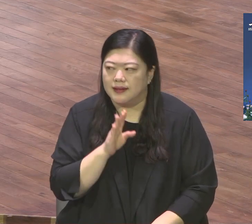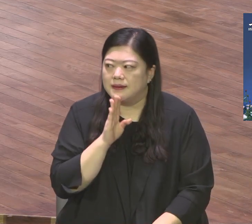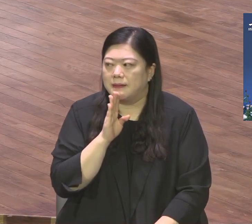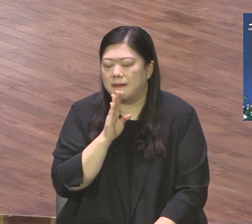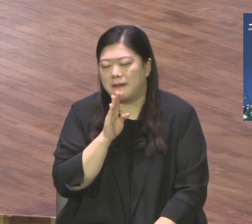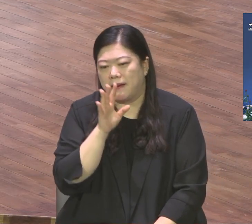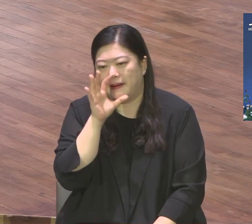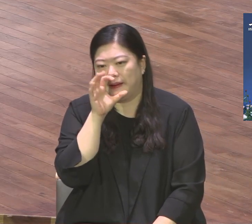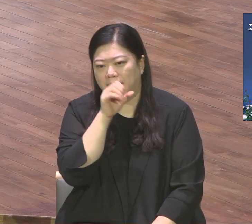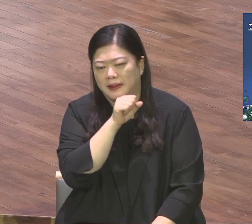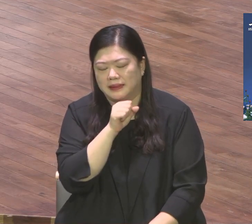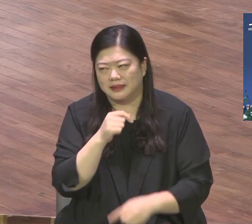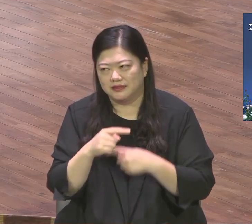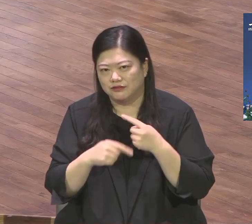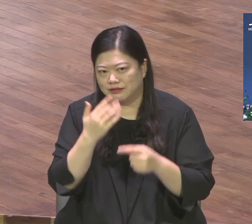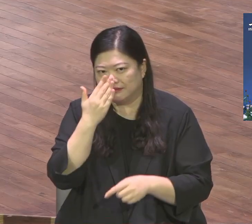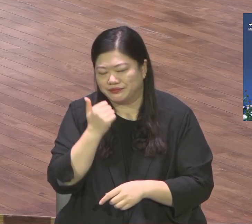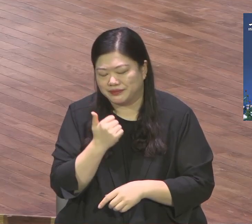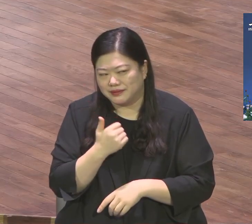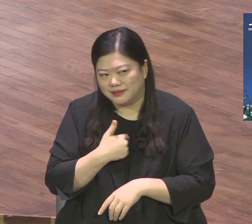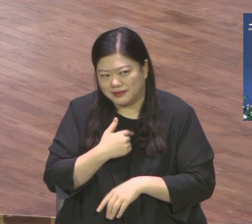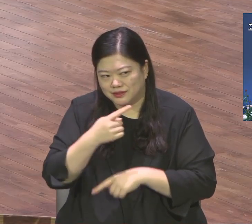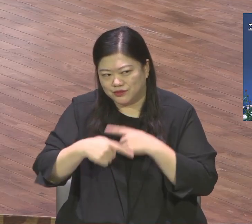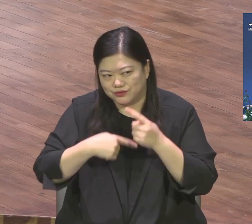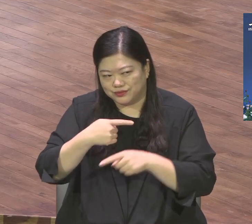충분합니다 이렇게 말했어요.